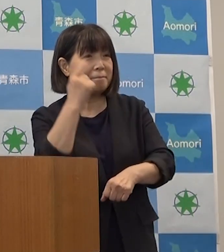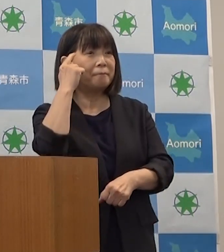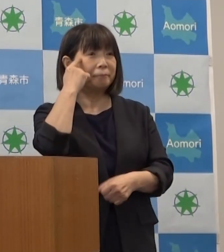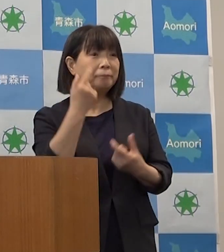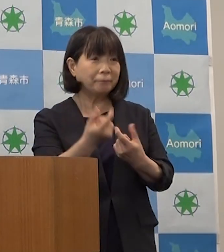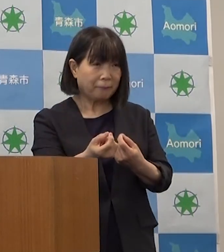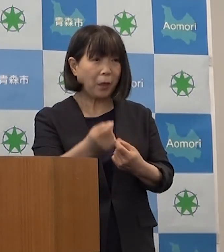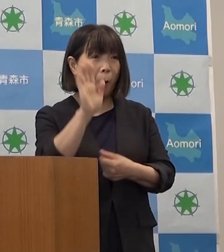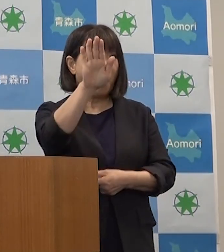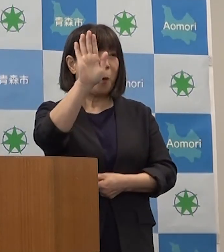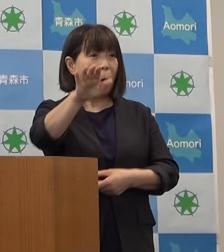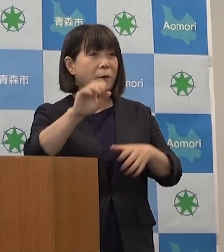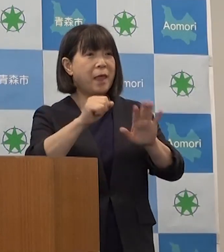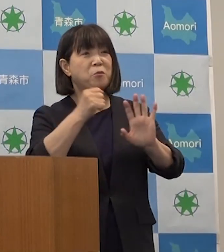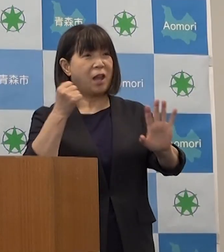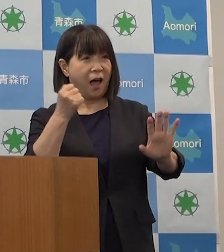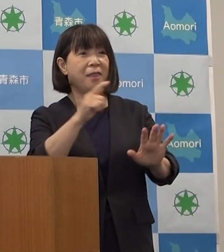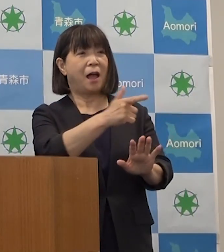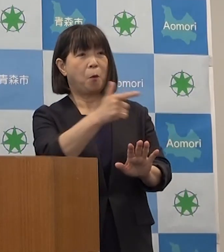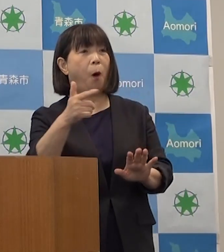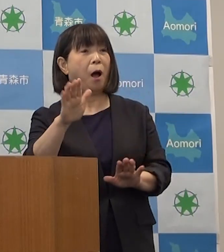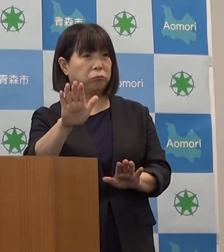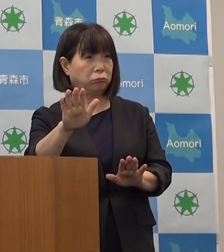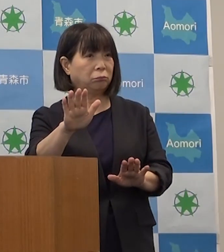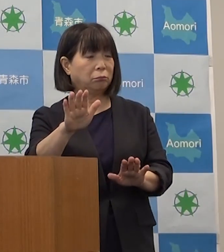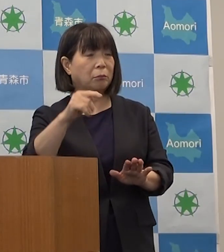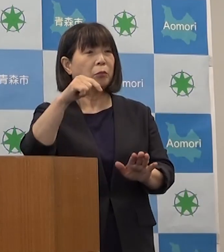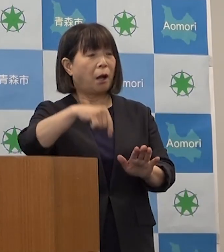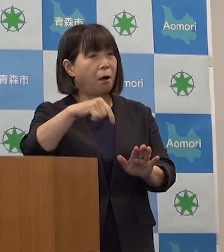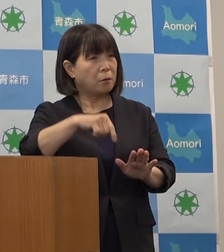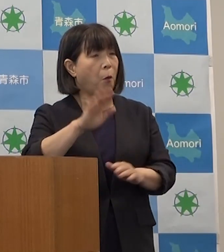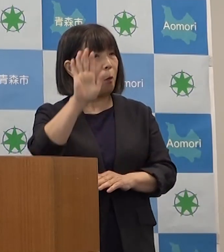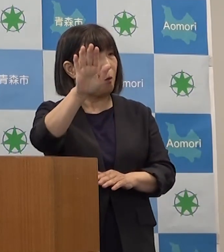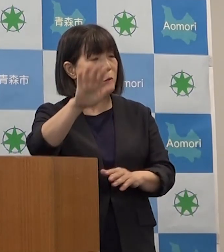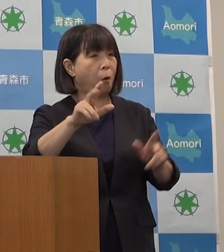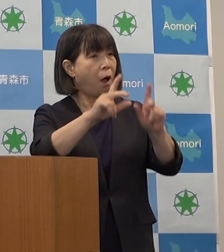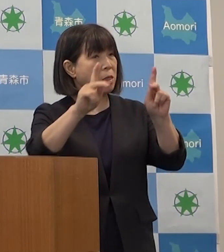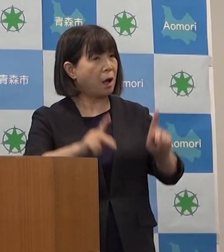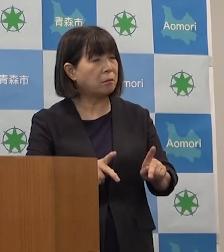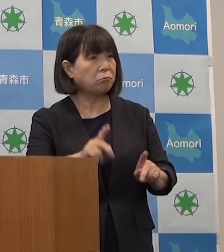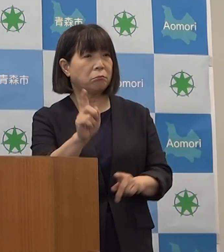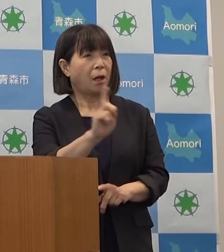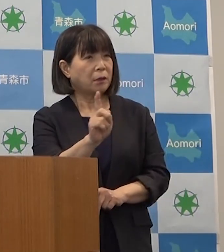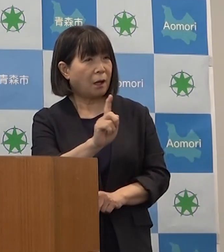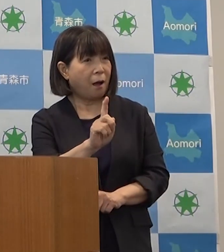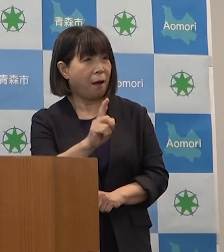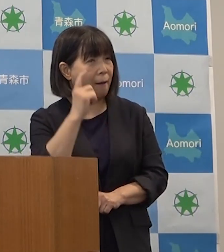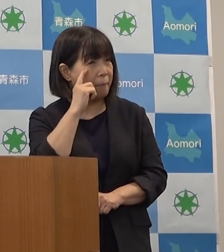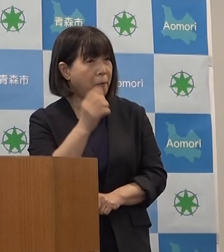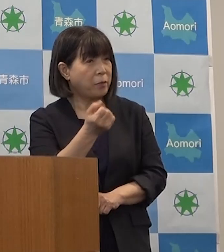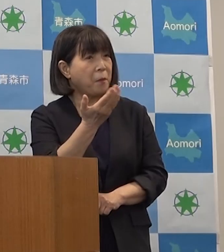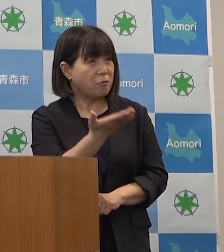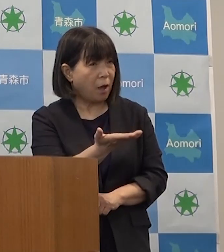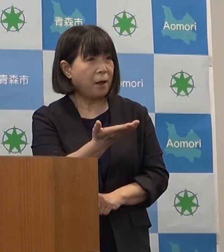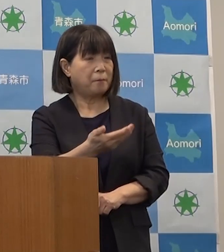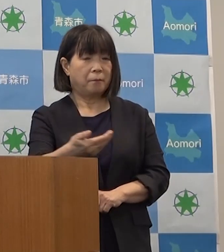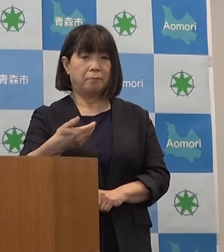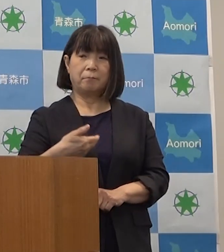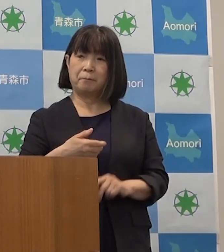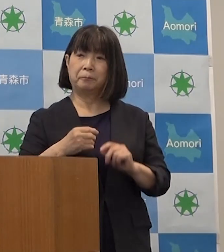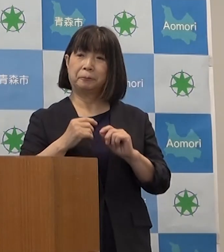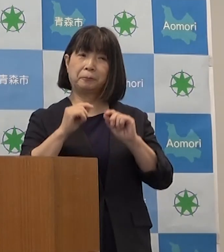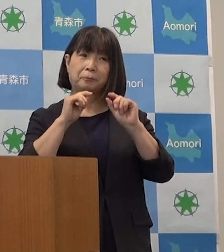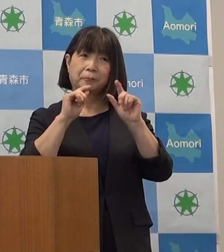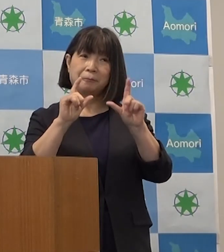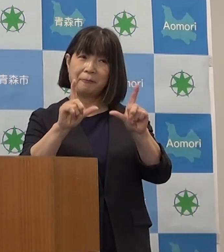ろねぶたも含めお祭りが控える中で、そしてこう今回課題に感じたところ何かあればお聞かせいただければと思います。 課題です